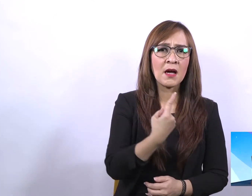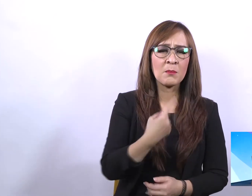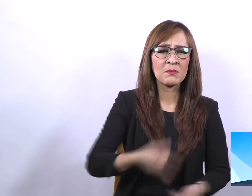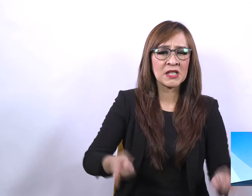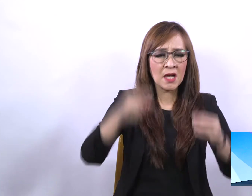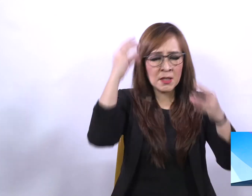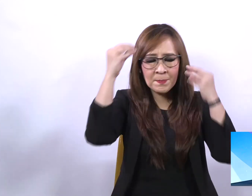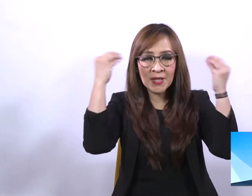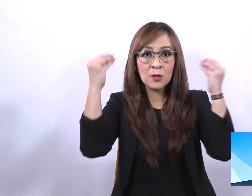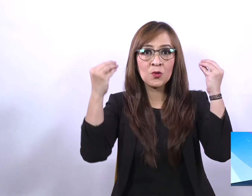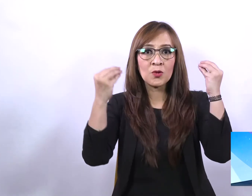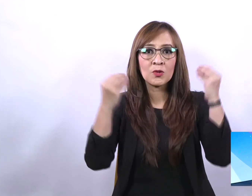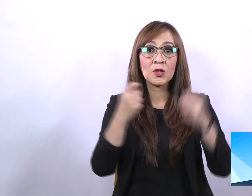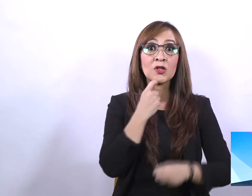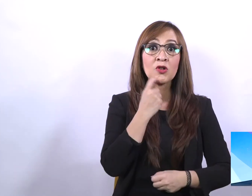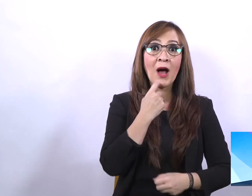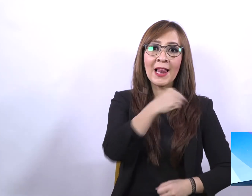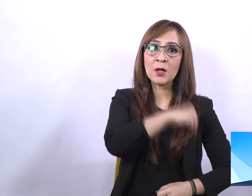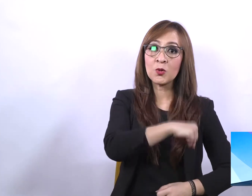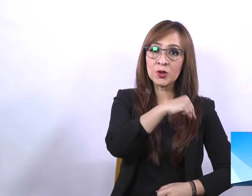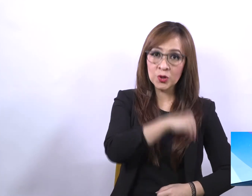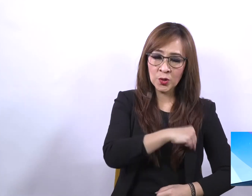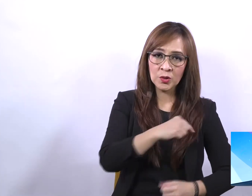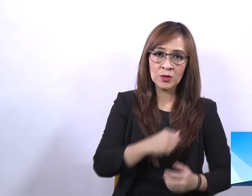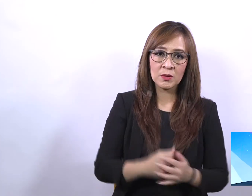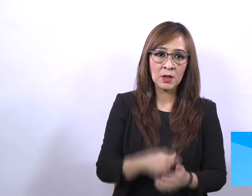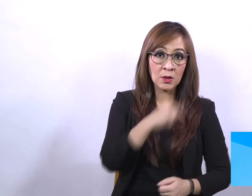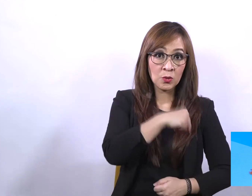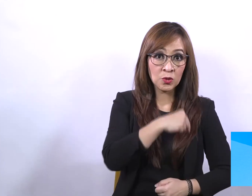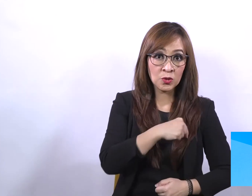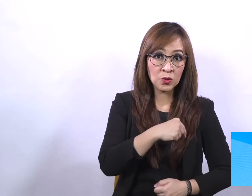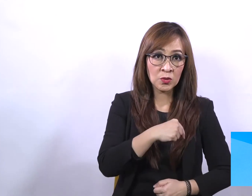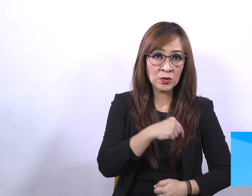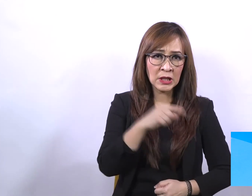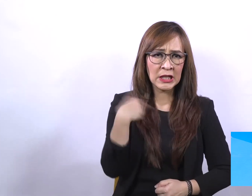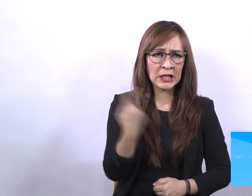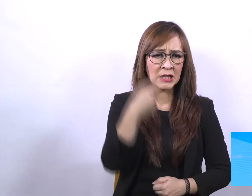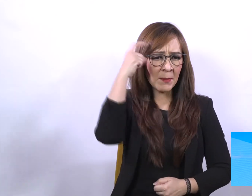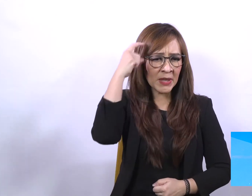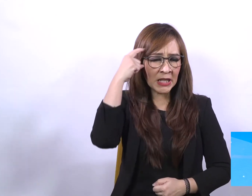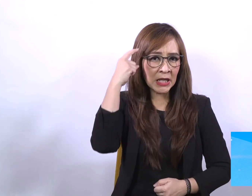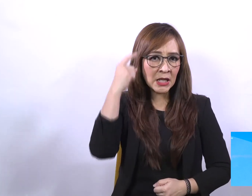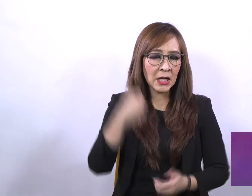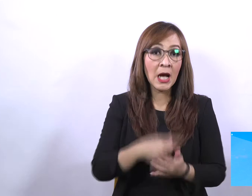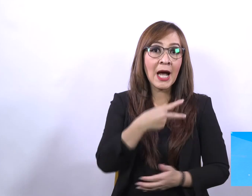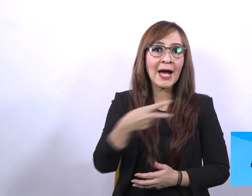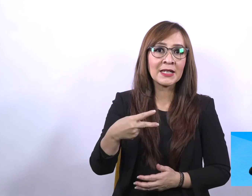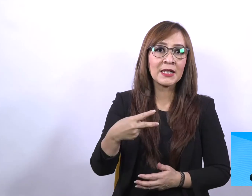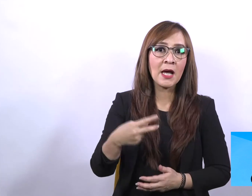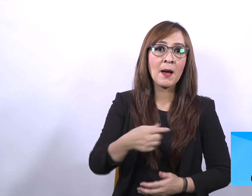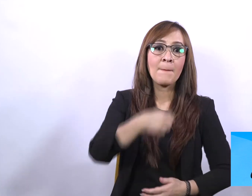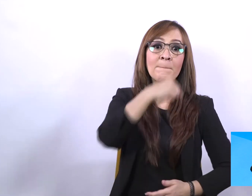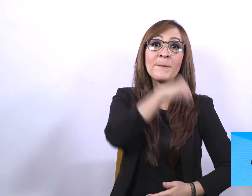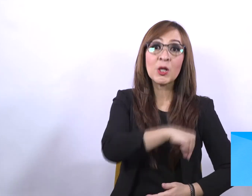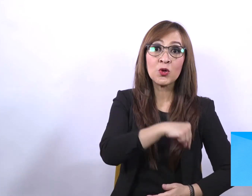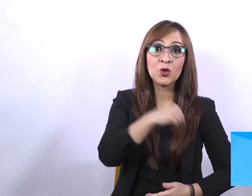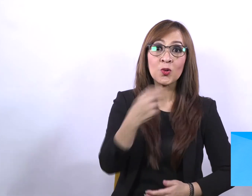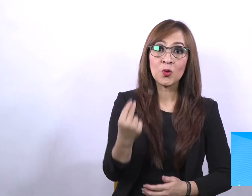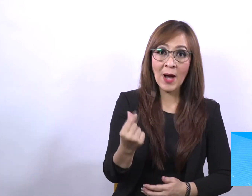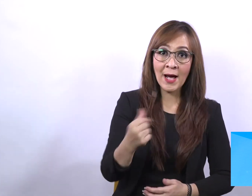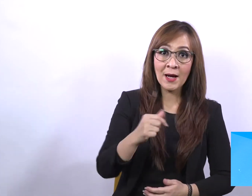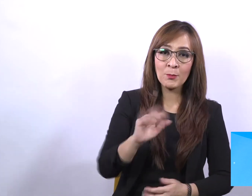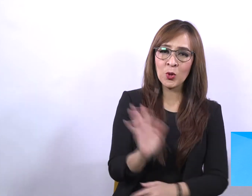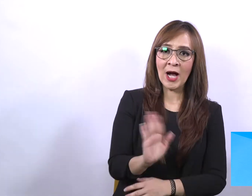dibingungkan dengan istilah ini kita pikir beruntung itu artinya untung-untungan no kita punya tuhan yang